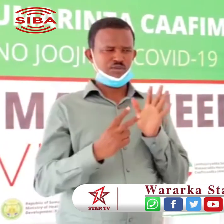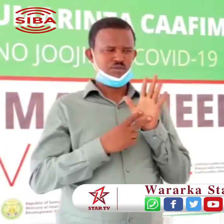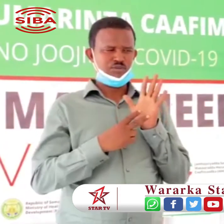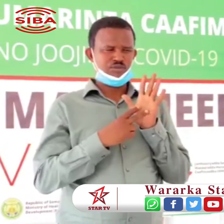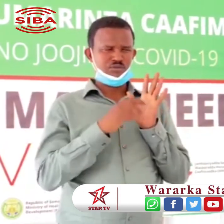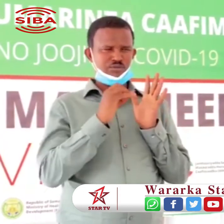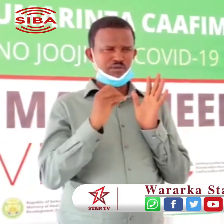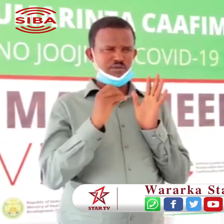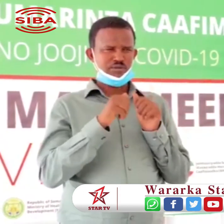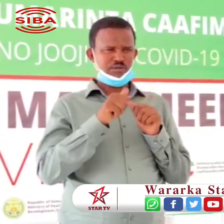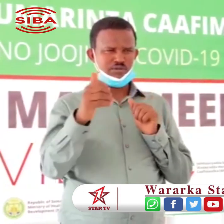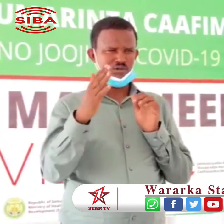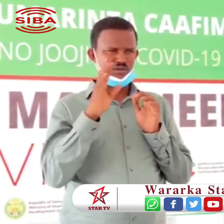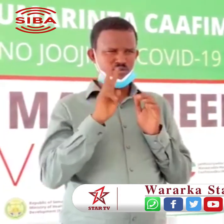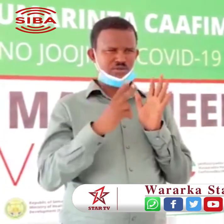79-70 waa 1 qof,